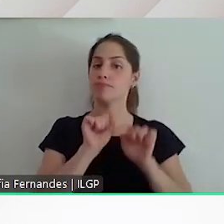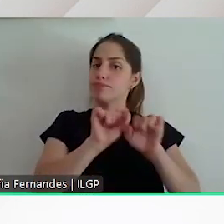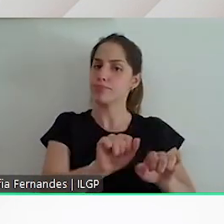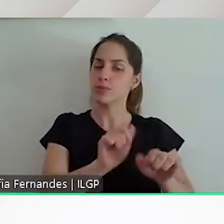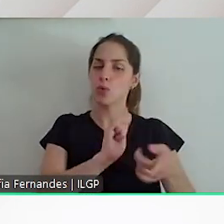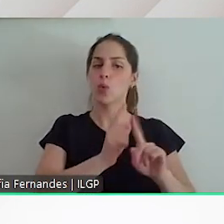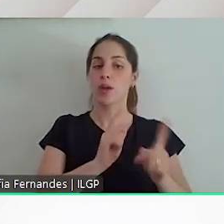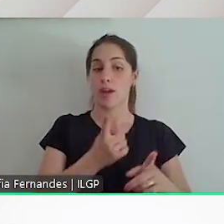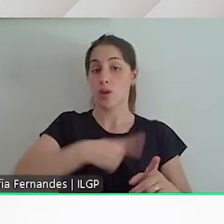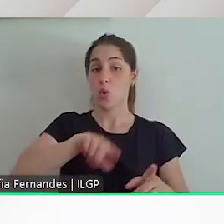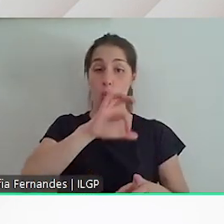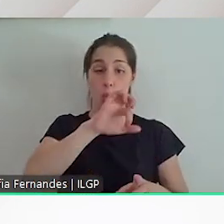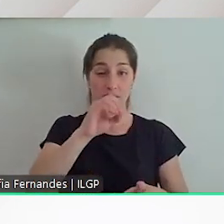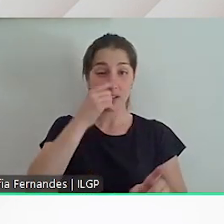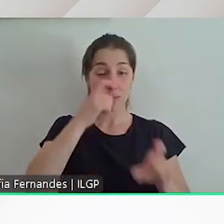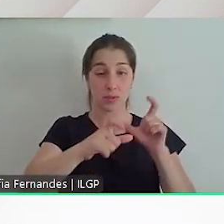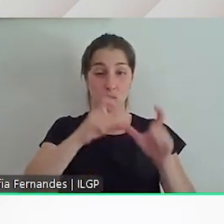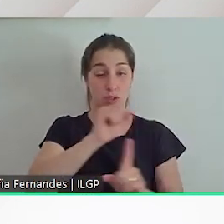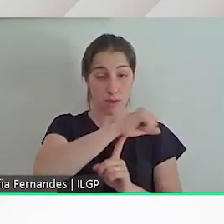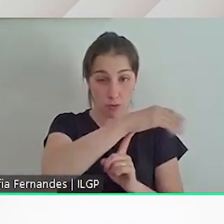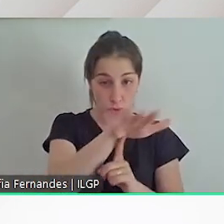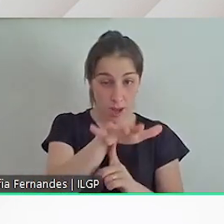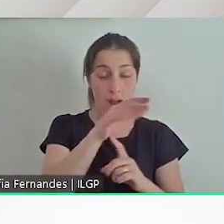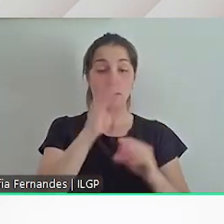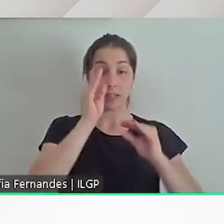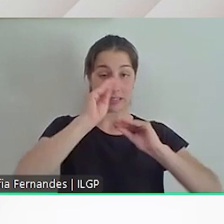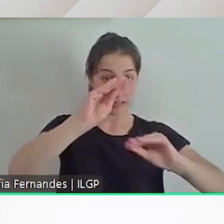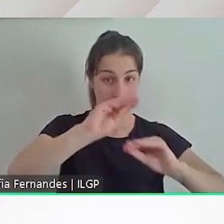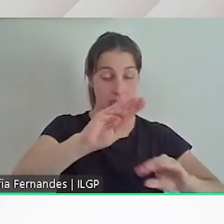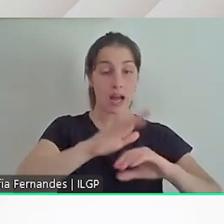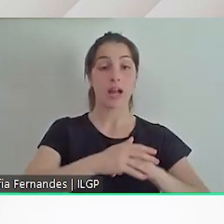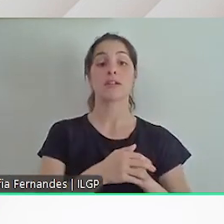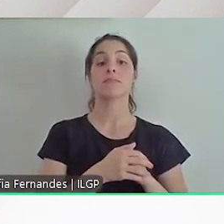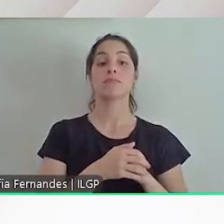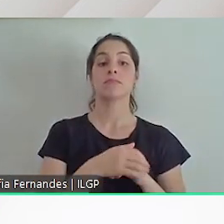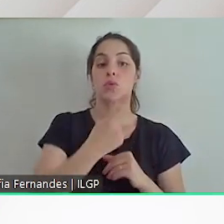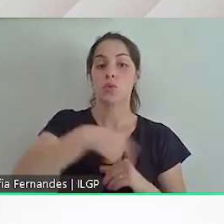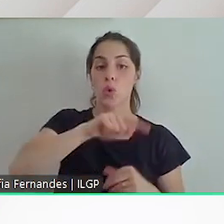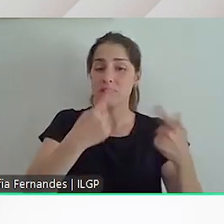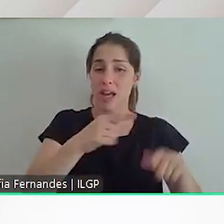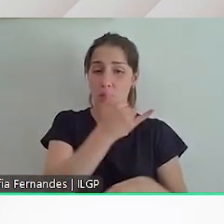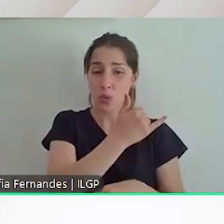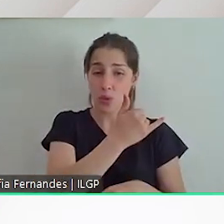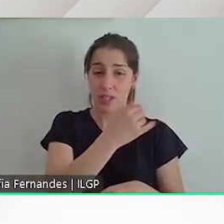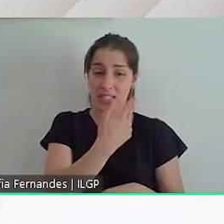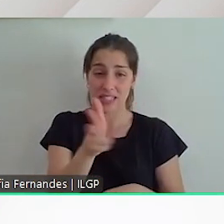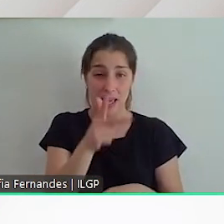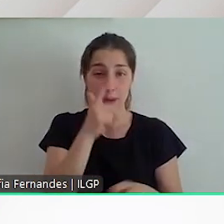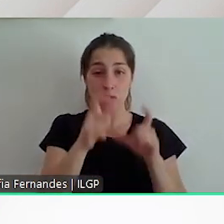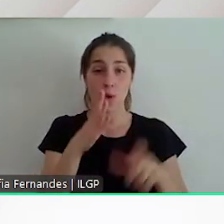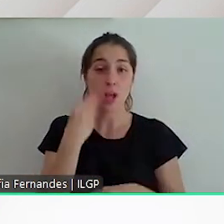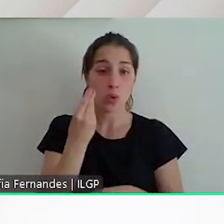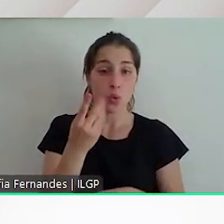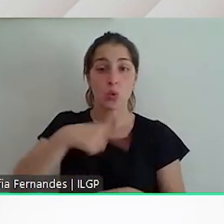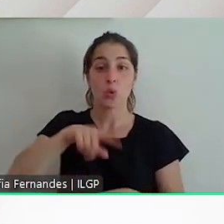80 mentores, temos mais de 100 mentorados, temos mais de 200 formadores, temos mais de 600 alumni, somos cada